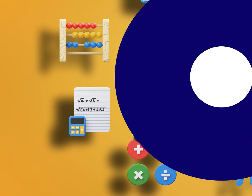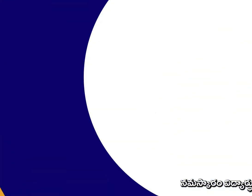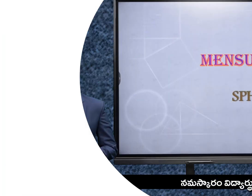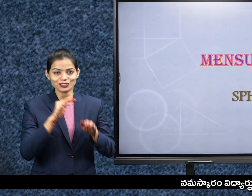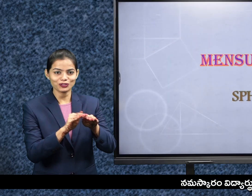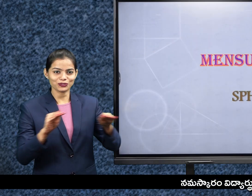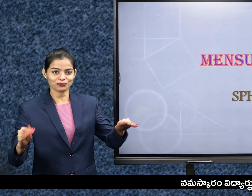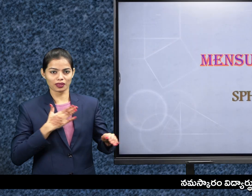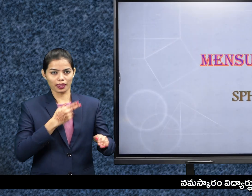హలో స్టూడెంట్స్,